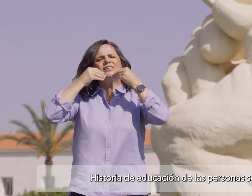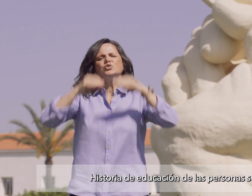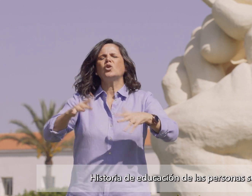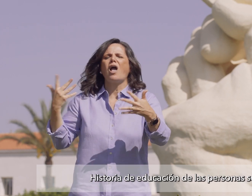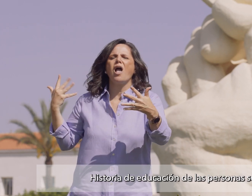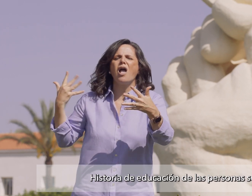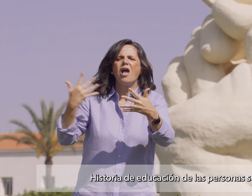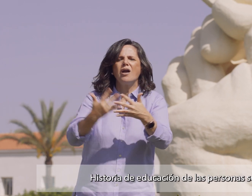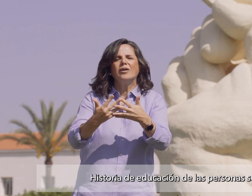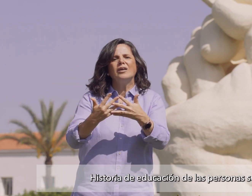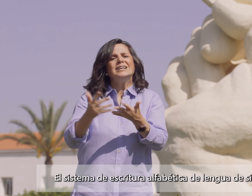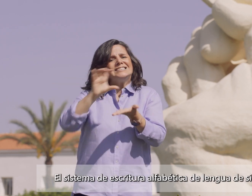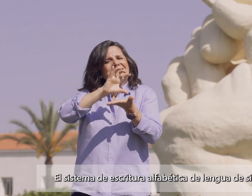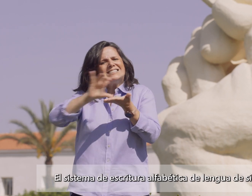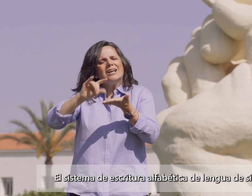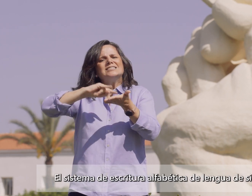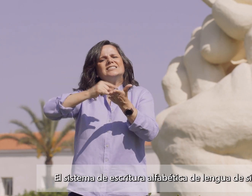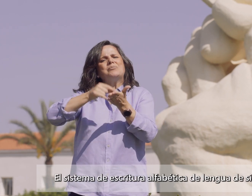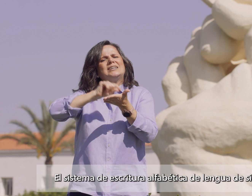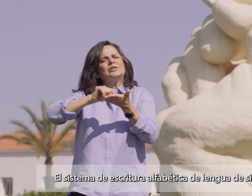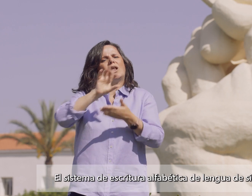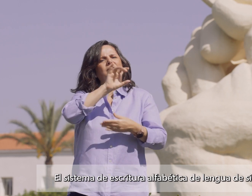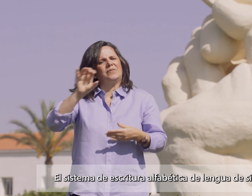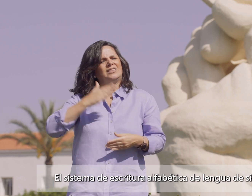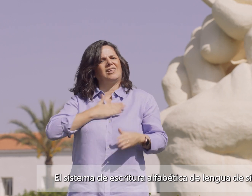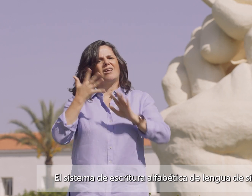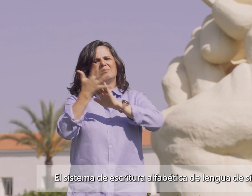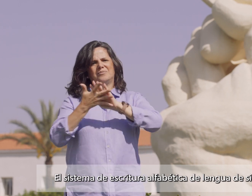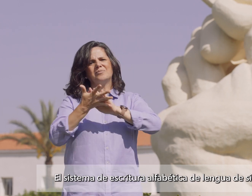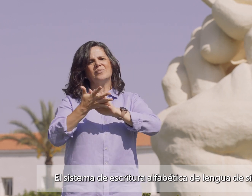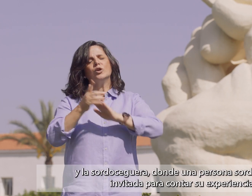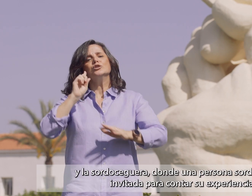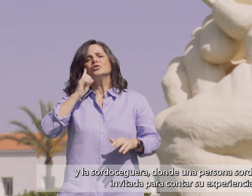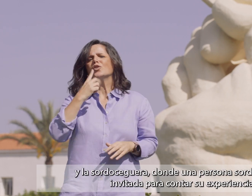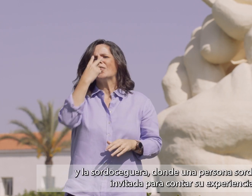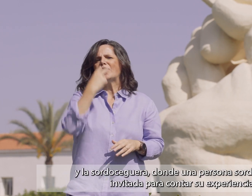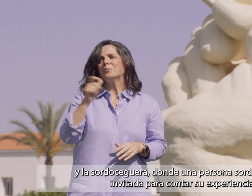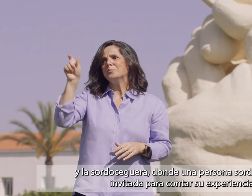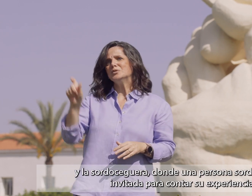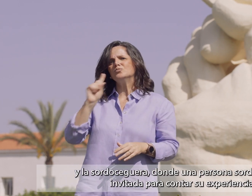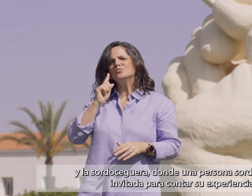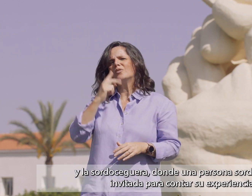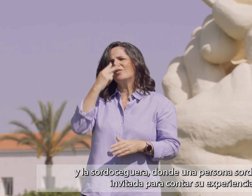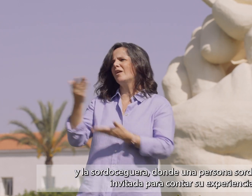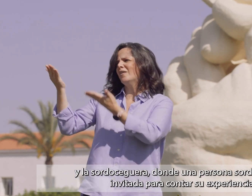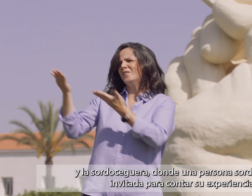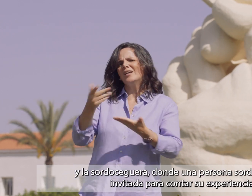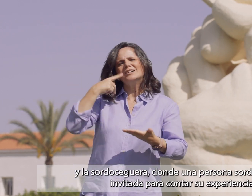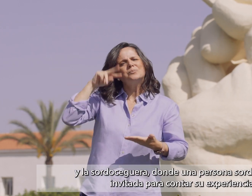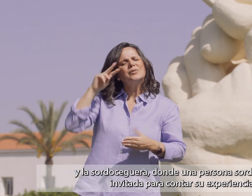personas sordas, el sistema de escritura alfabética de lengua de signos española y la sordoceguera, donde una persona sordo-ciega es